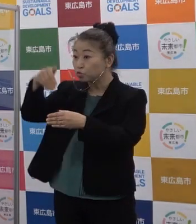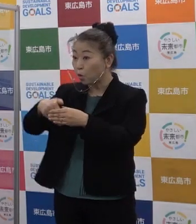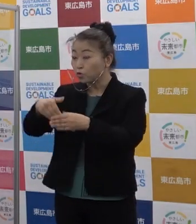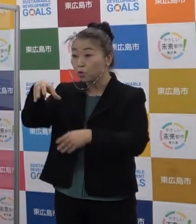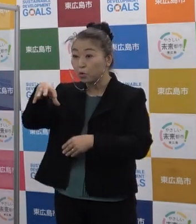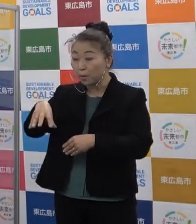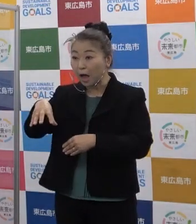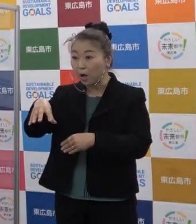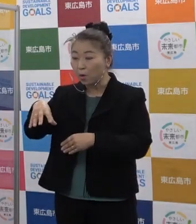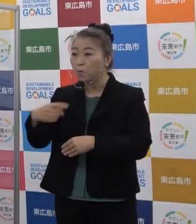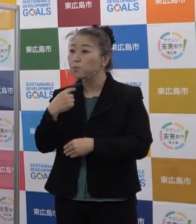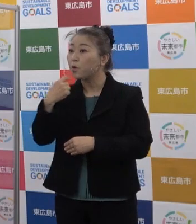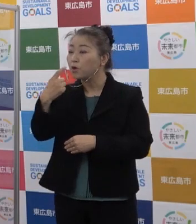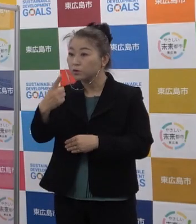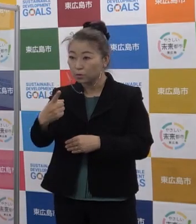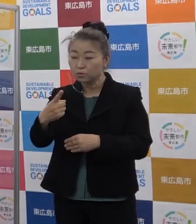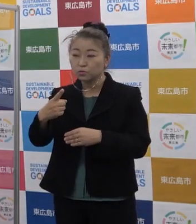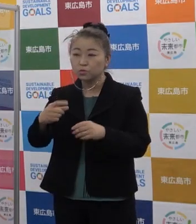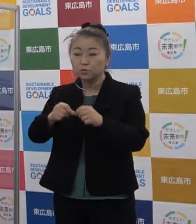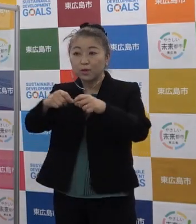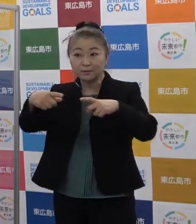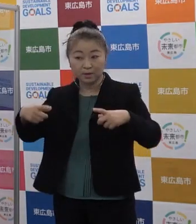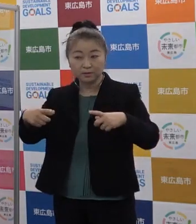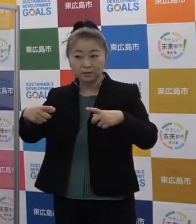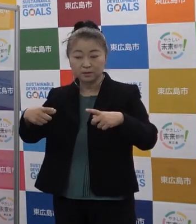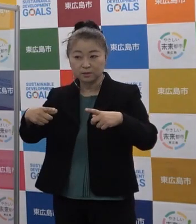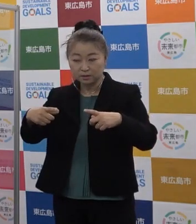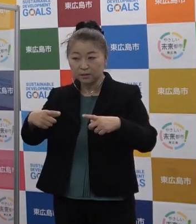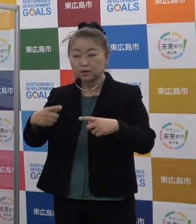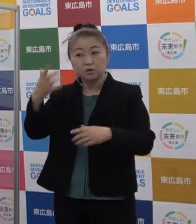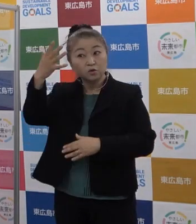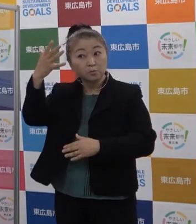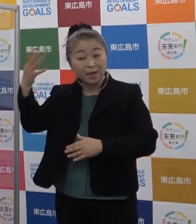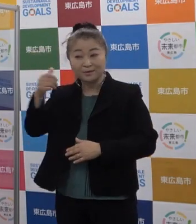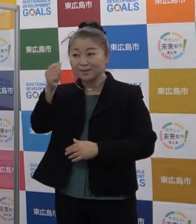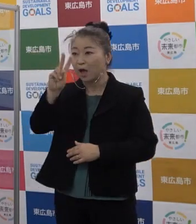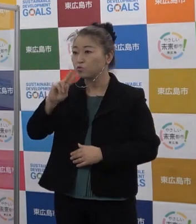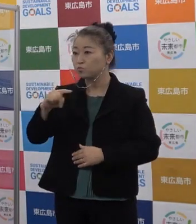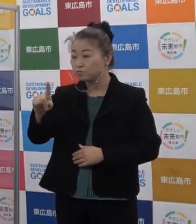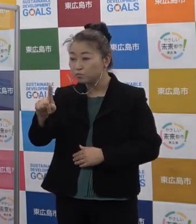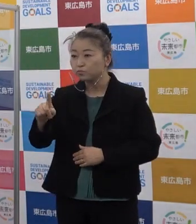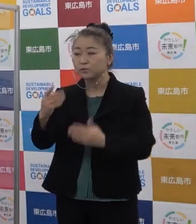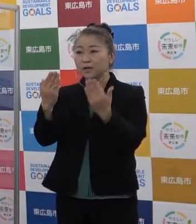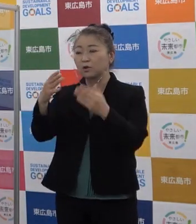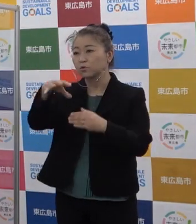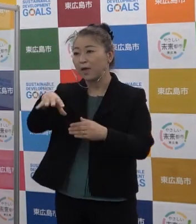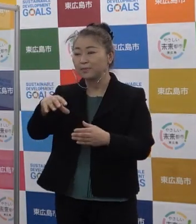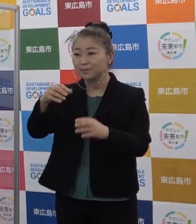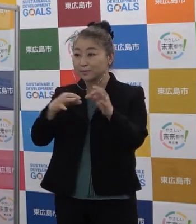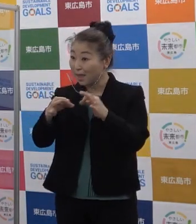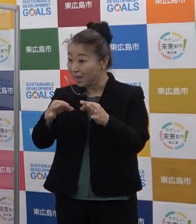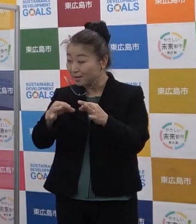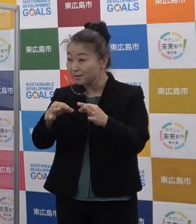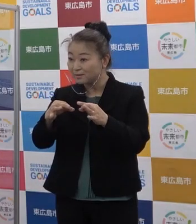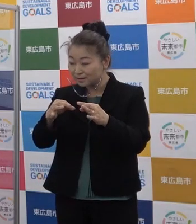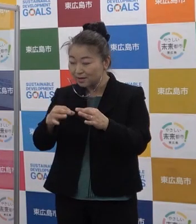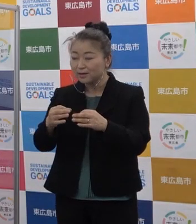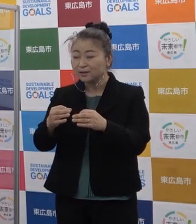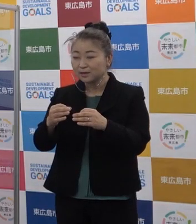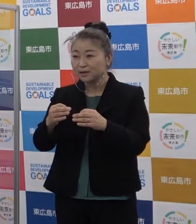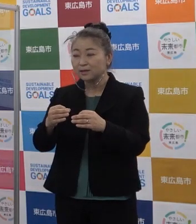イメタウンの逆転点に、移動型の投票所を設置するというものであります。